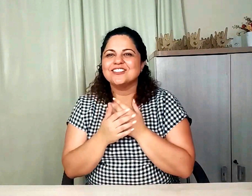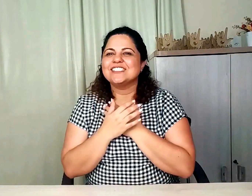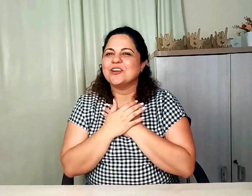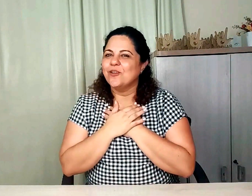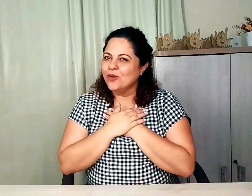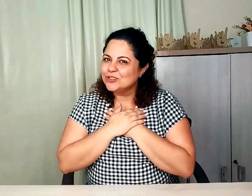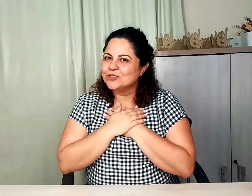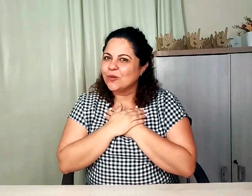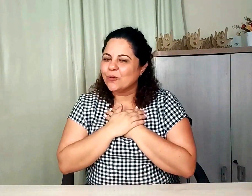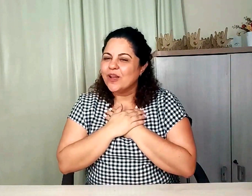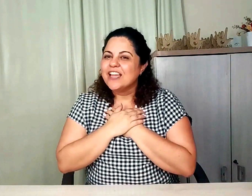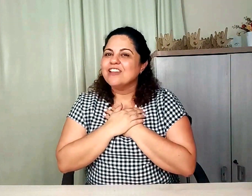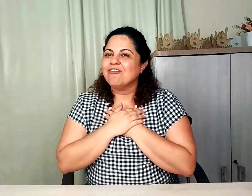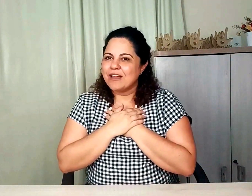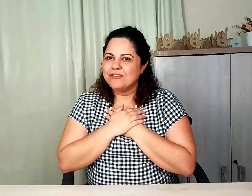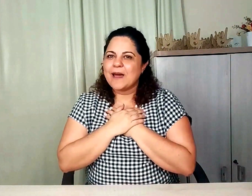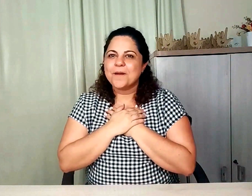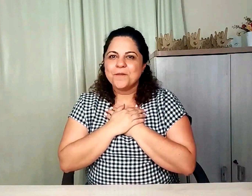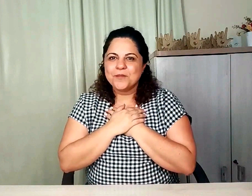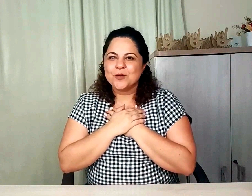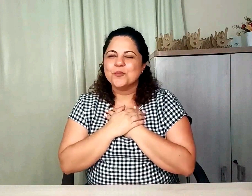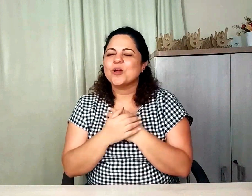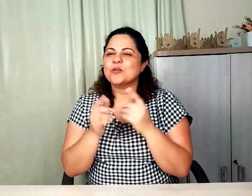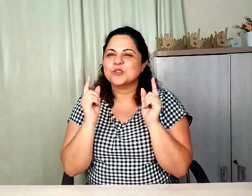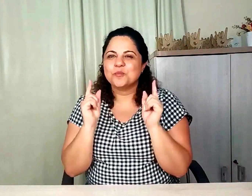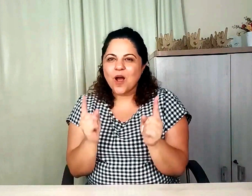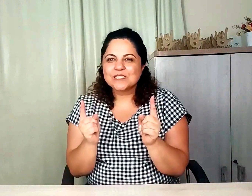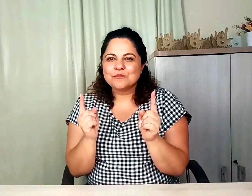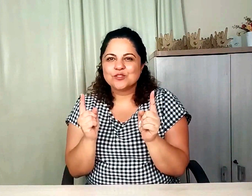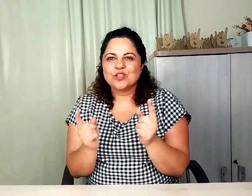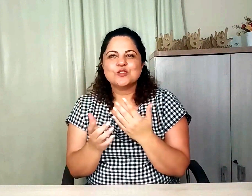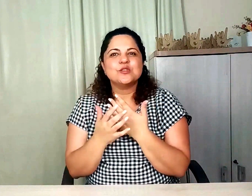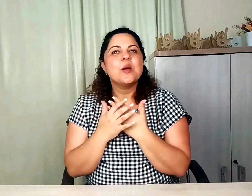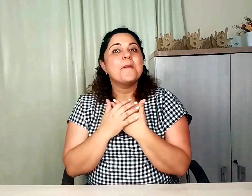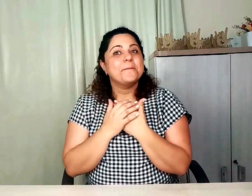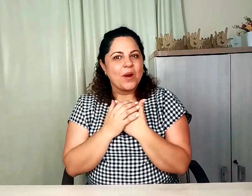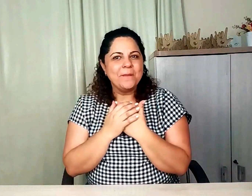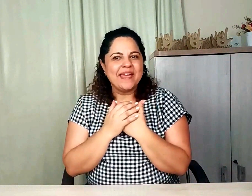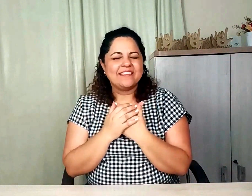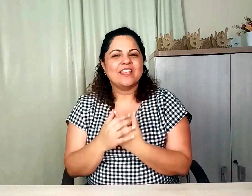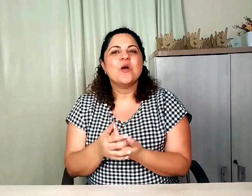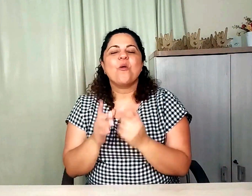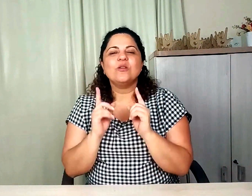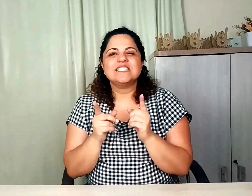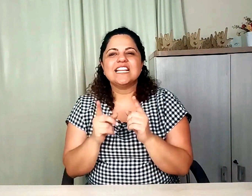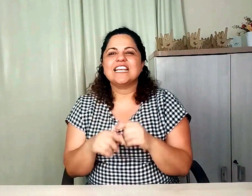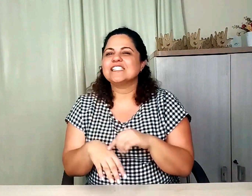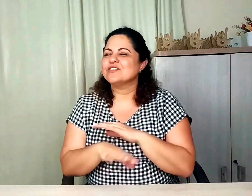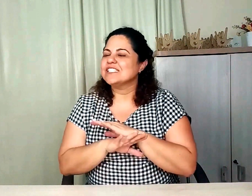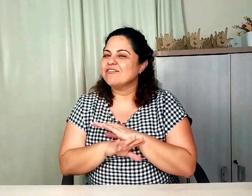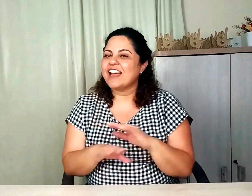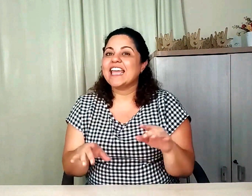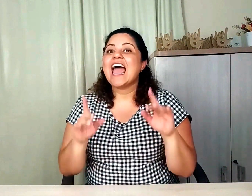você gostou e vai ficar comigo, porque os próximos vídeos prometem. Com certeza você vai